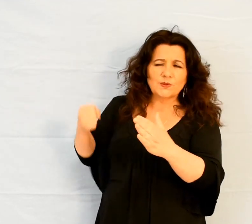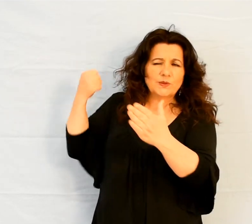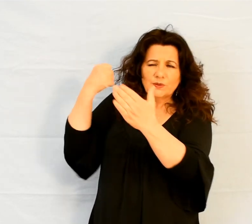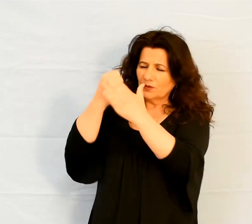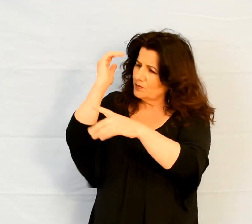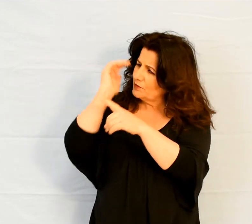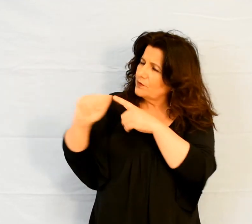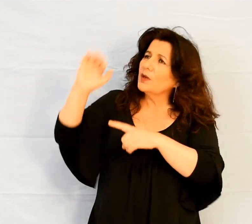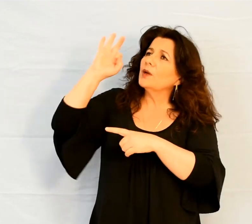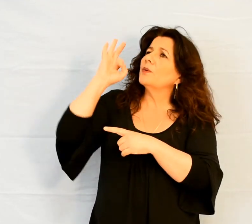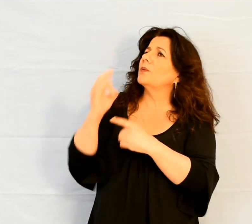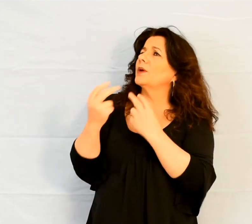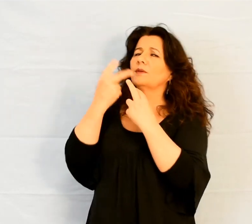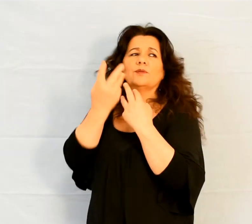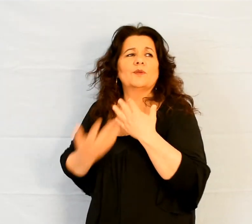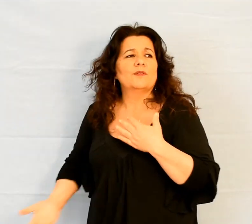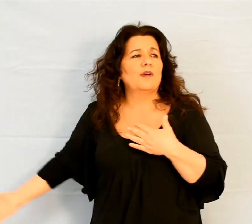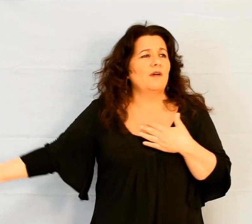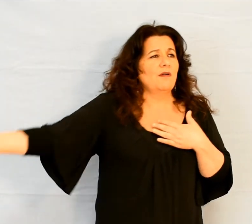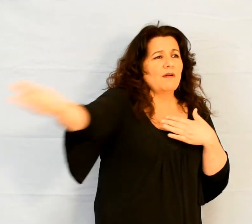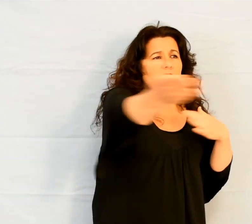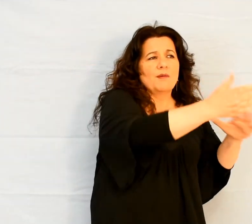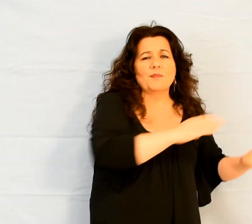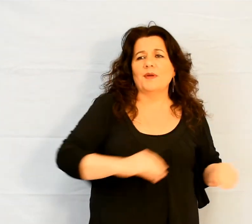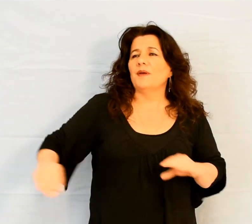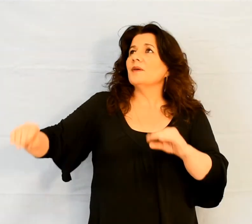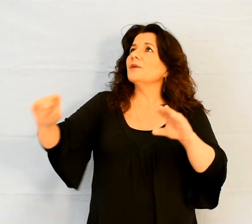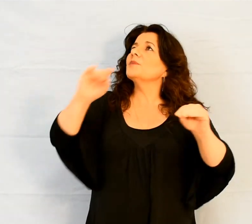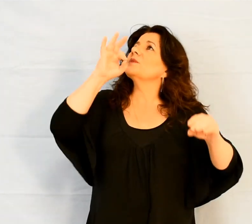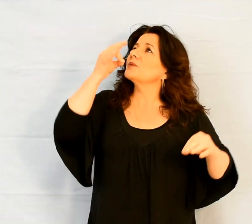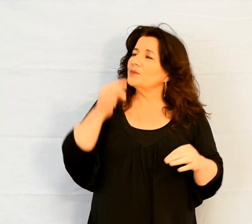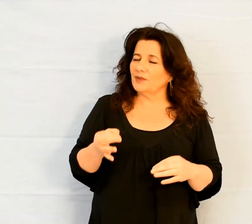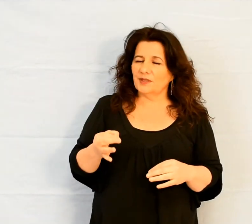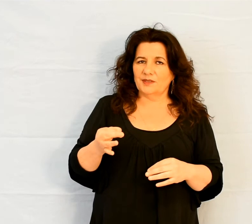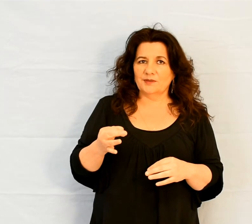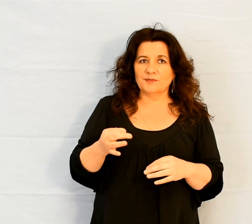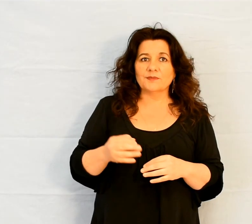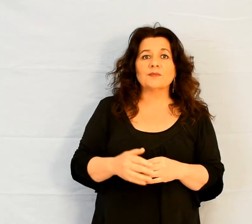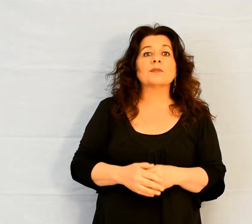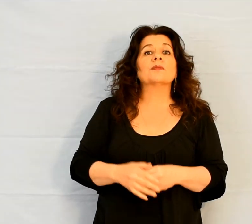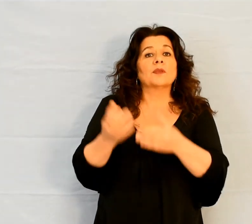Oui, devant tout son peuple. La coupe de